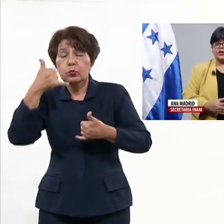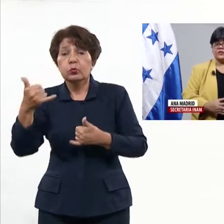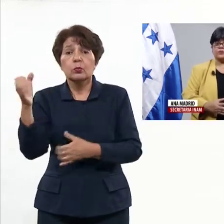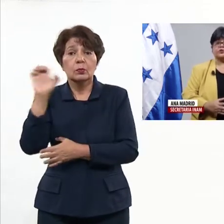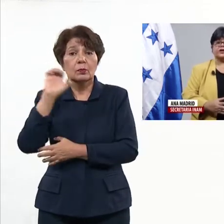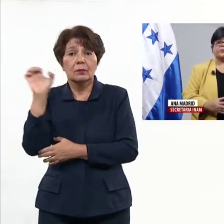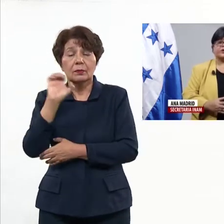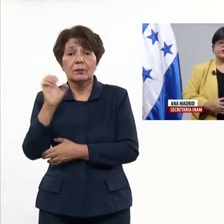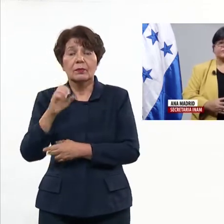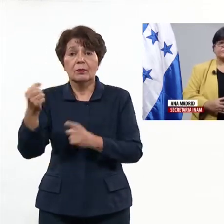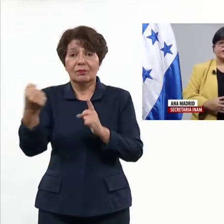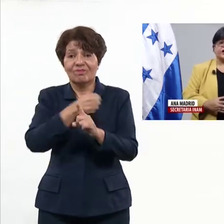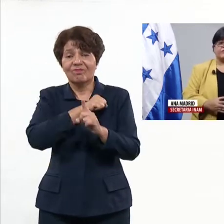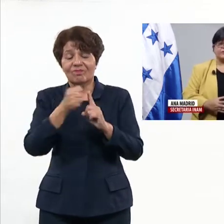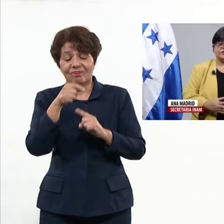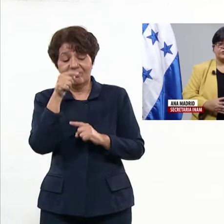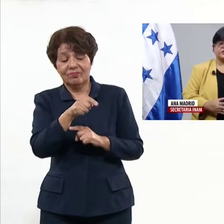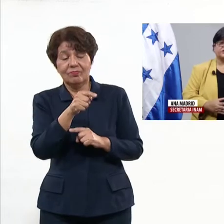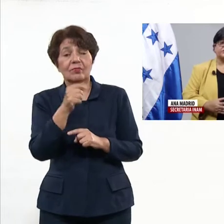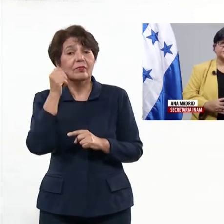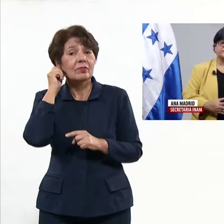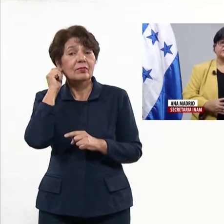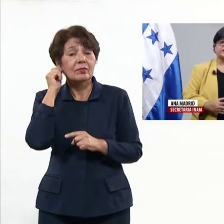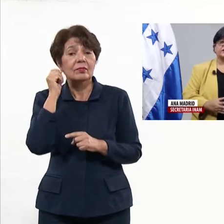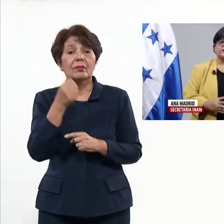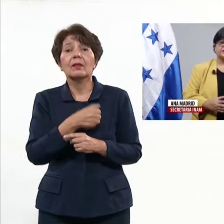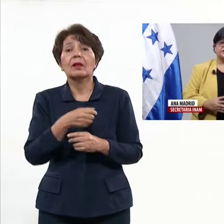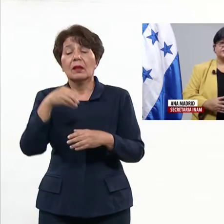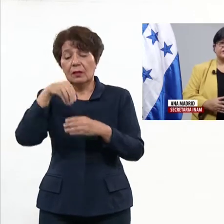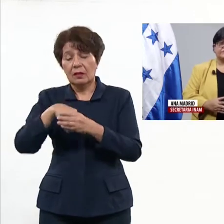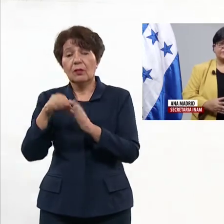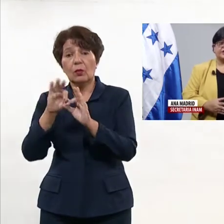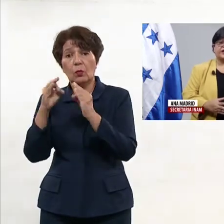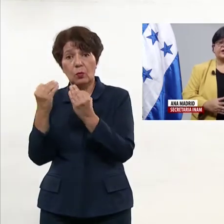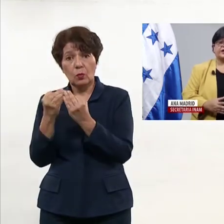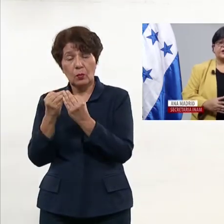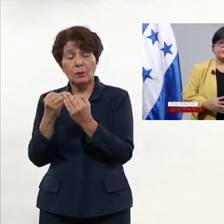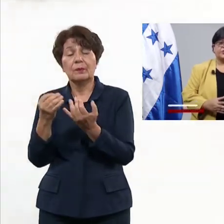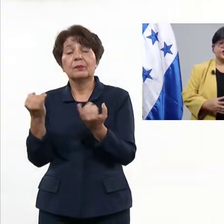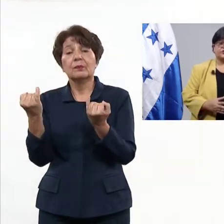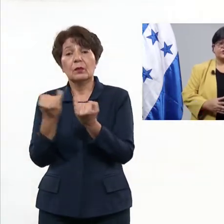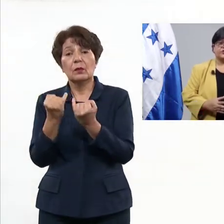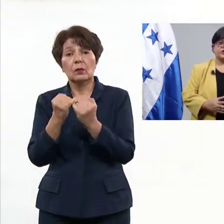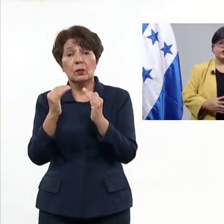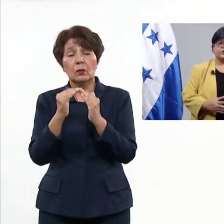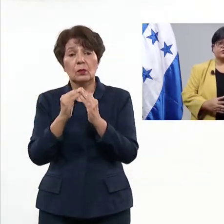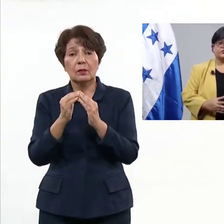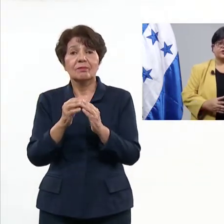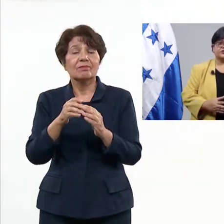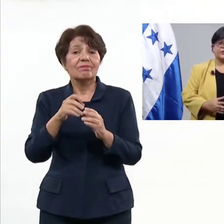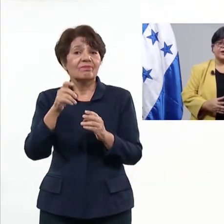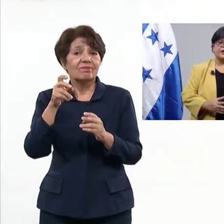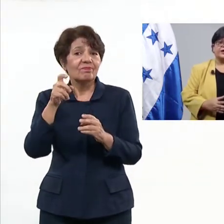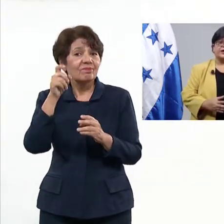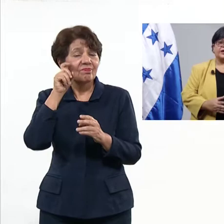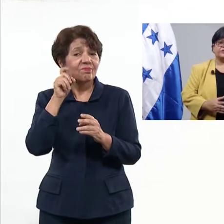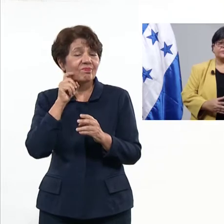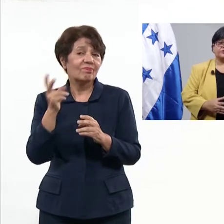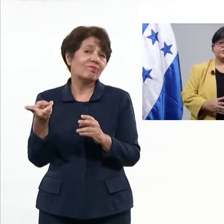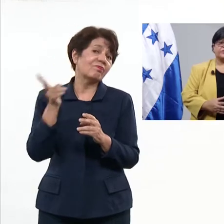por violencia contra la mujer hablamos de violencia doméstica intrafamiliar violación y acoso sexual